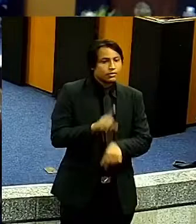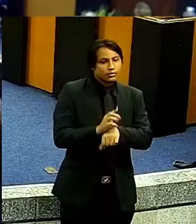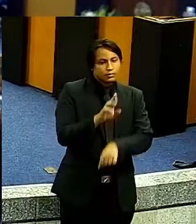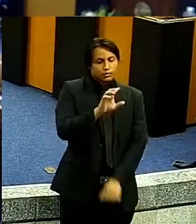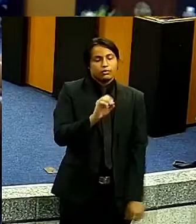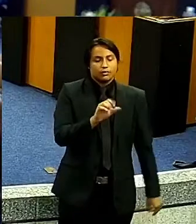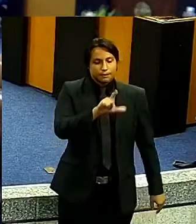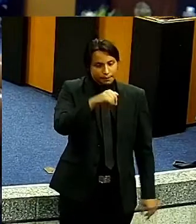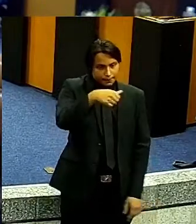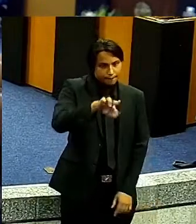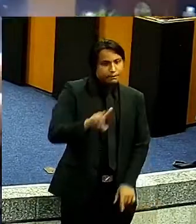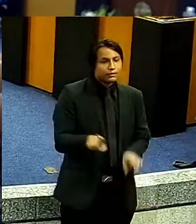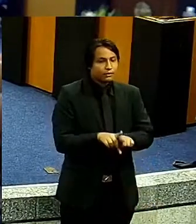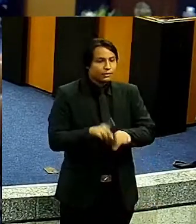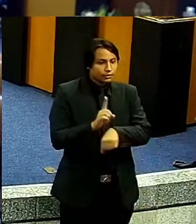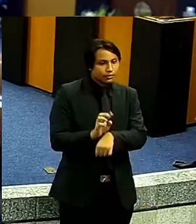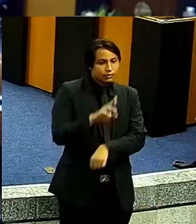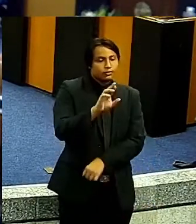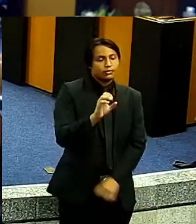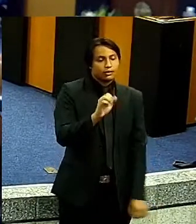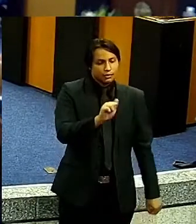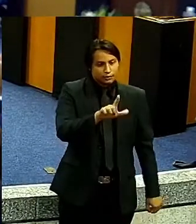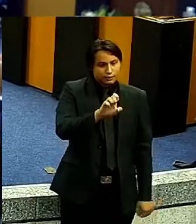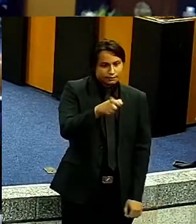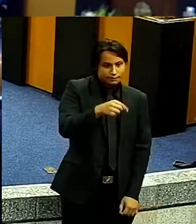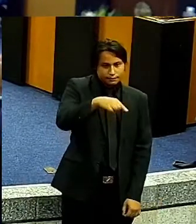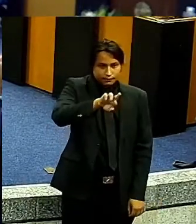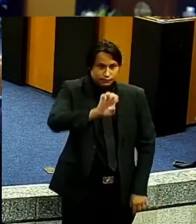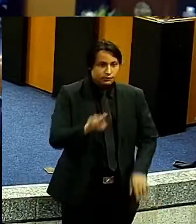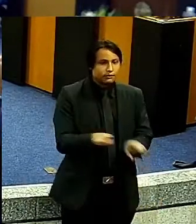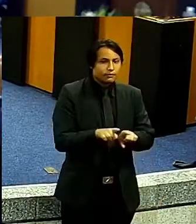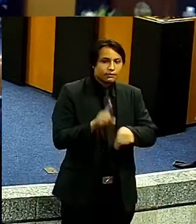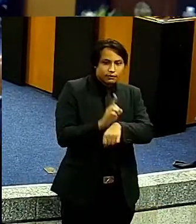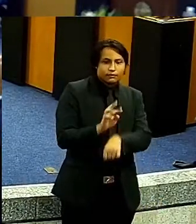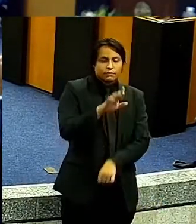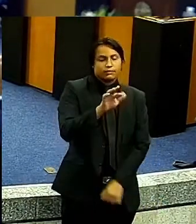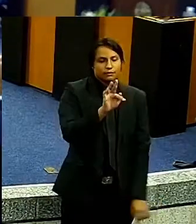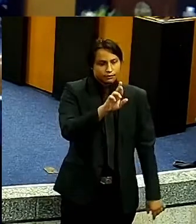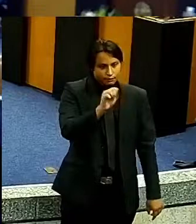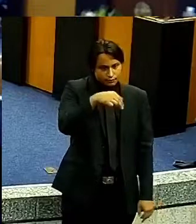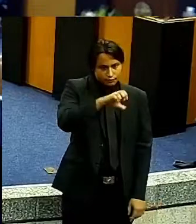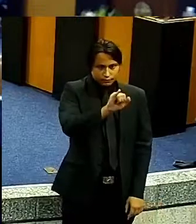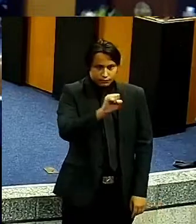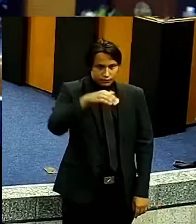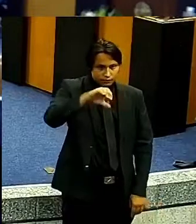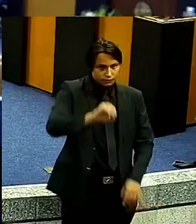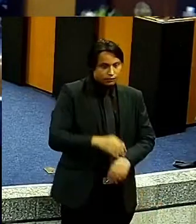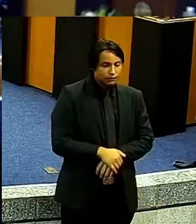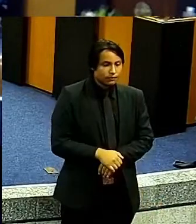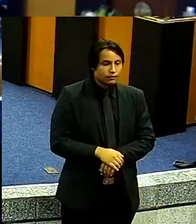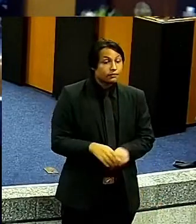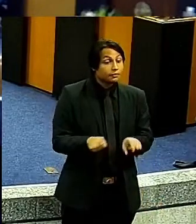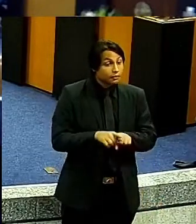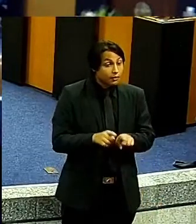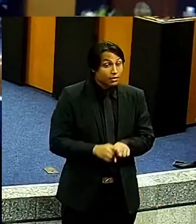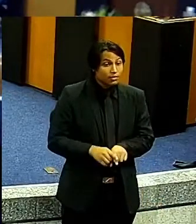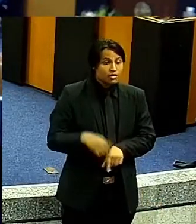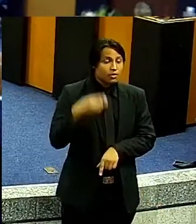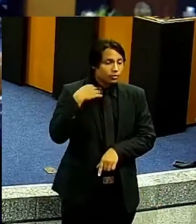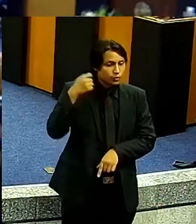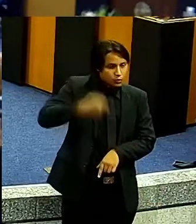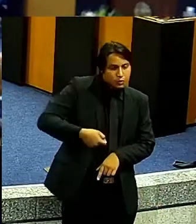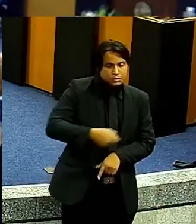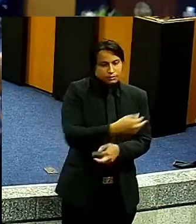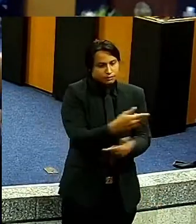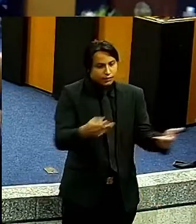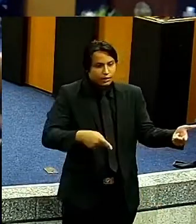Andrade ar sobrinho Dr Alexandre Sabino Meira Dr Francisco Ferreira de Lima juízes e juízes do